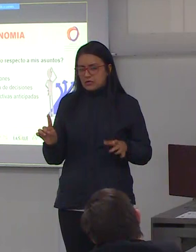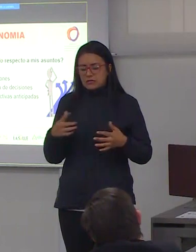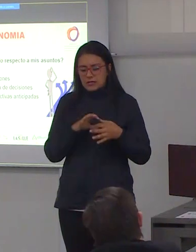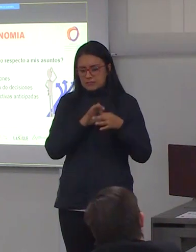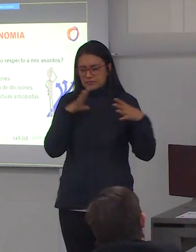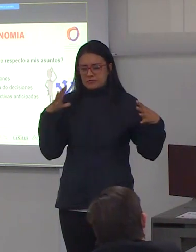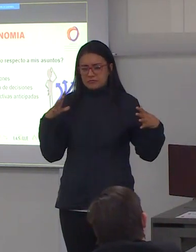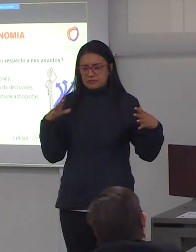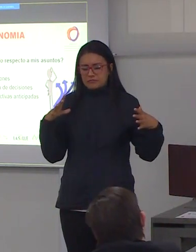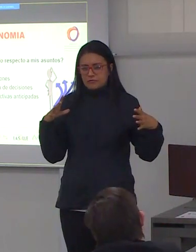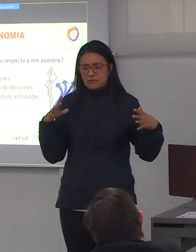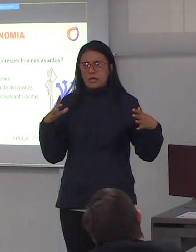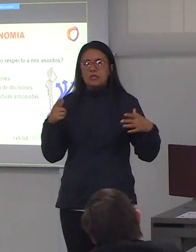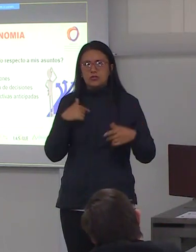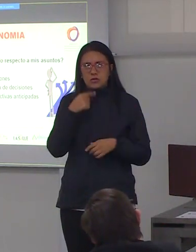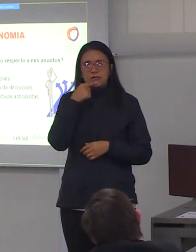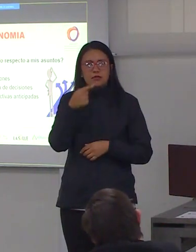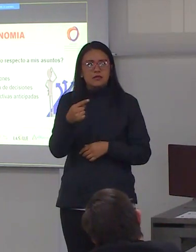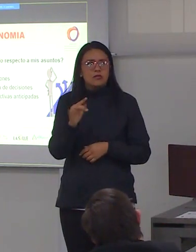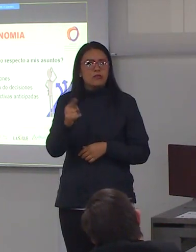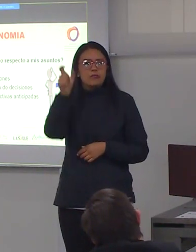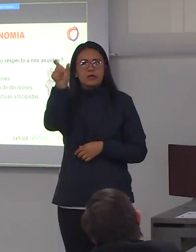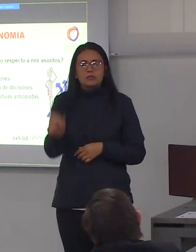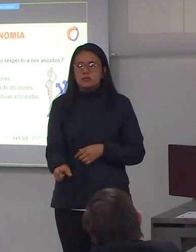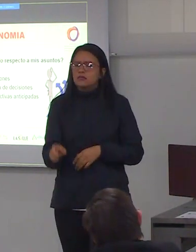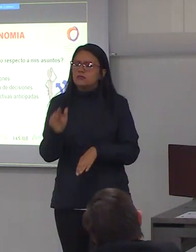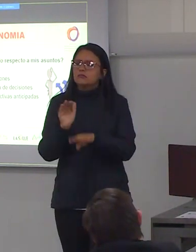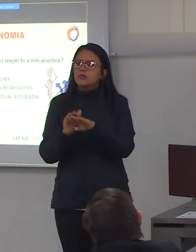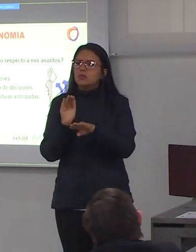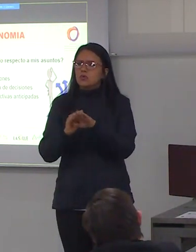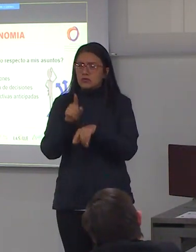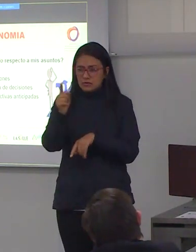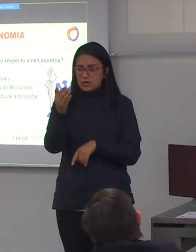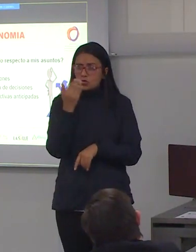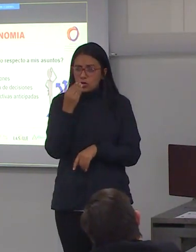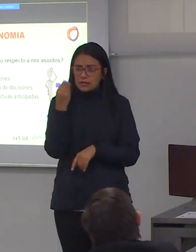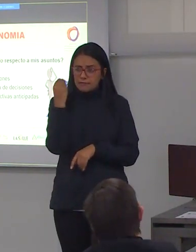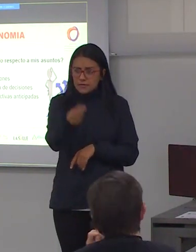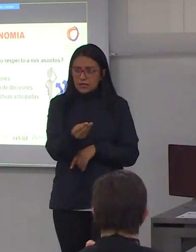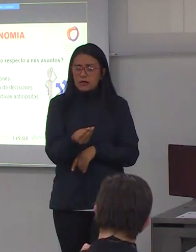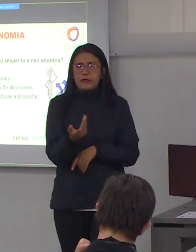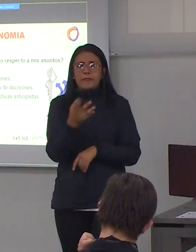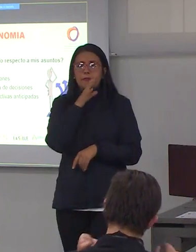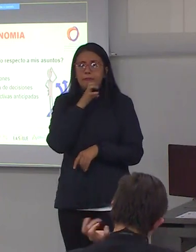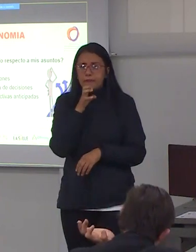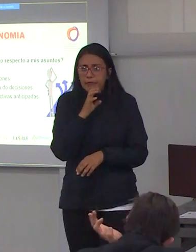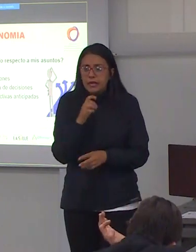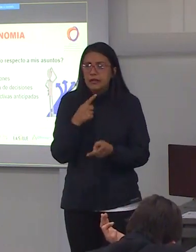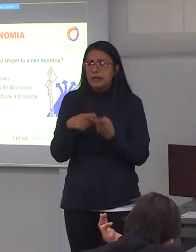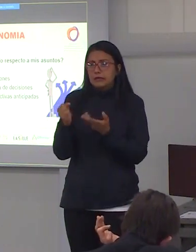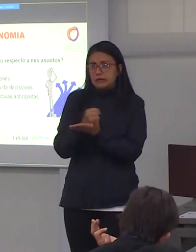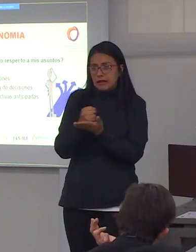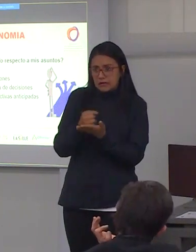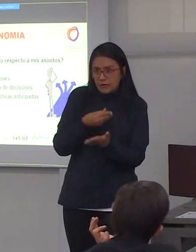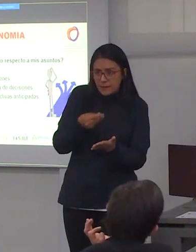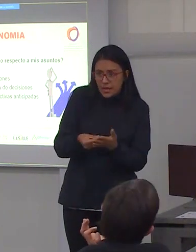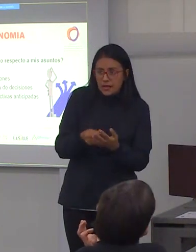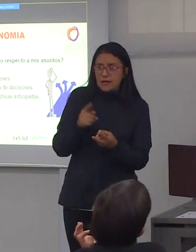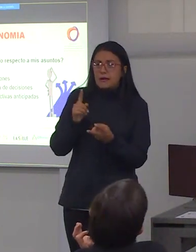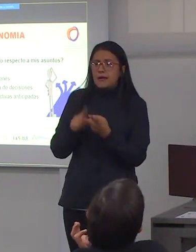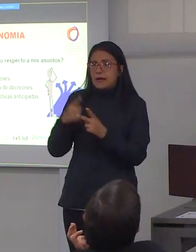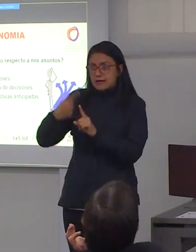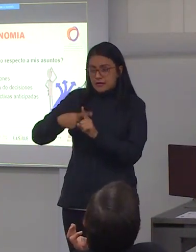desconecté entonces yo puedo decirle a alguien oye tú le das de comer a mi perro me pagas el arriendo las tarjetas de crédito